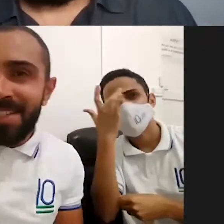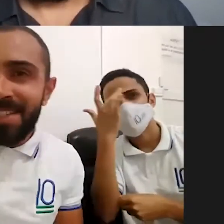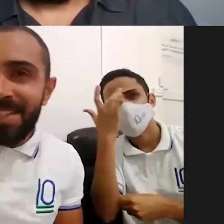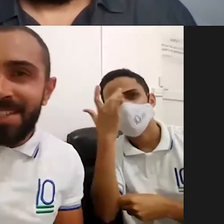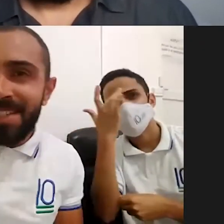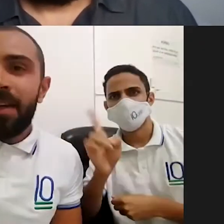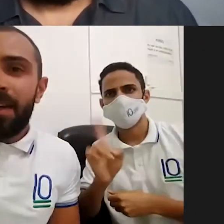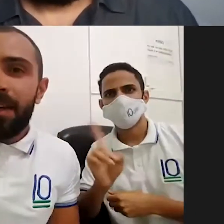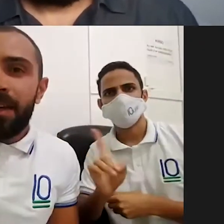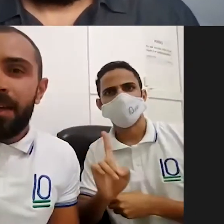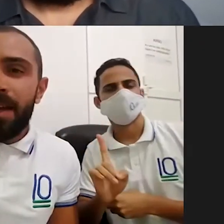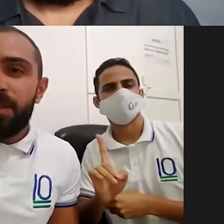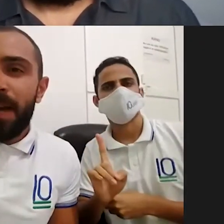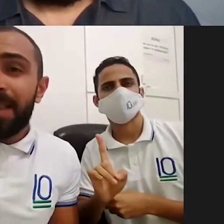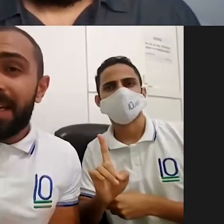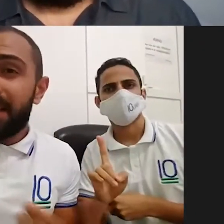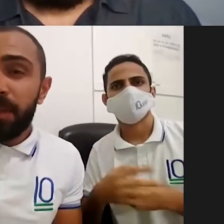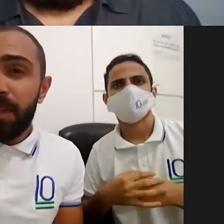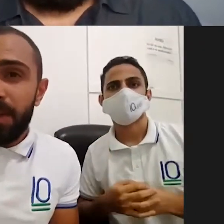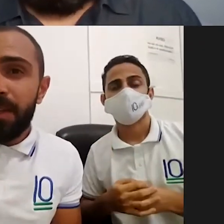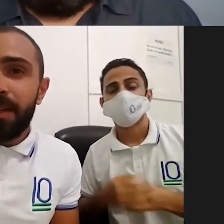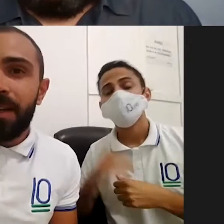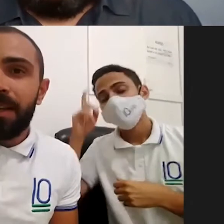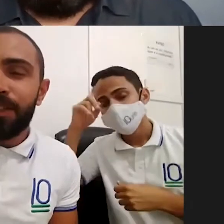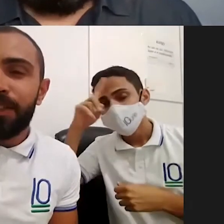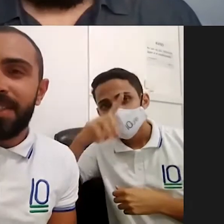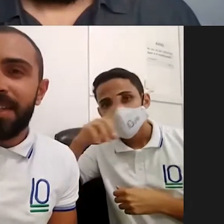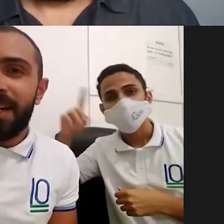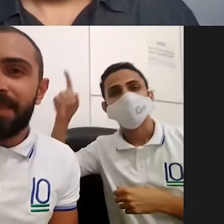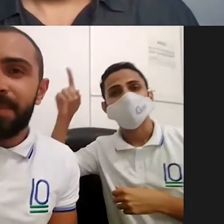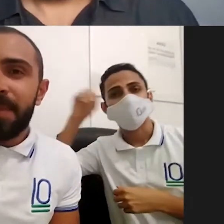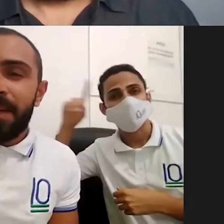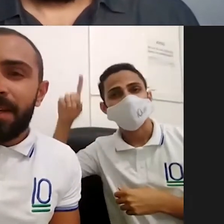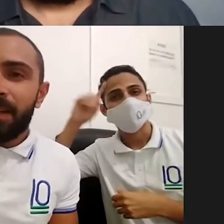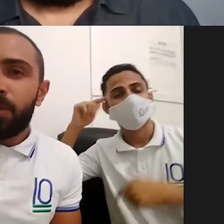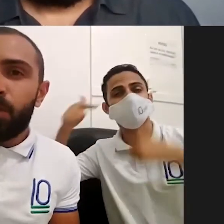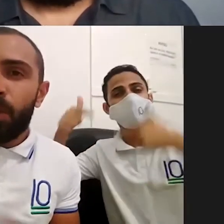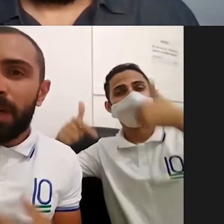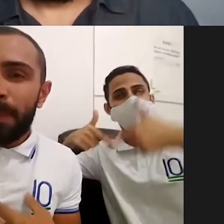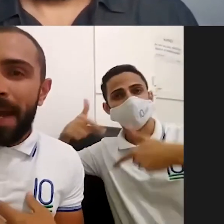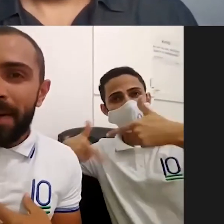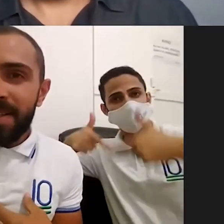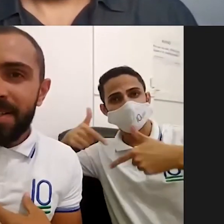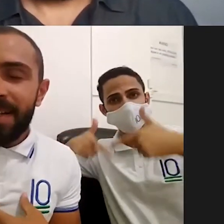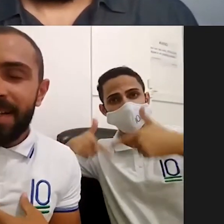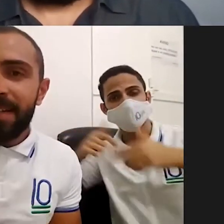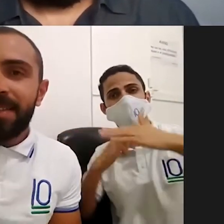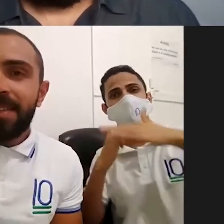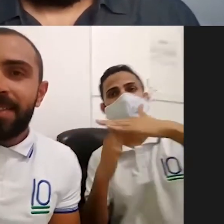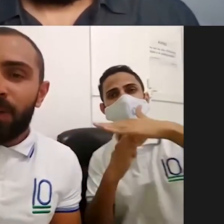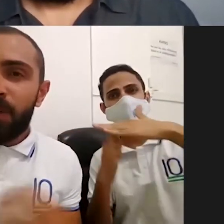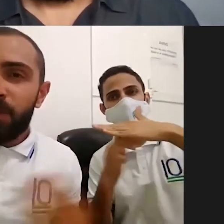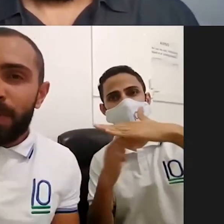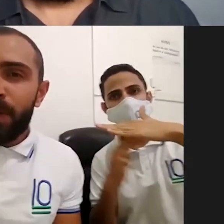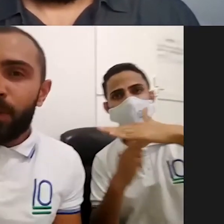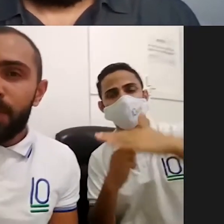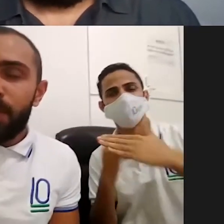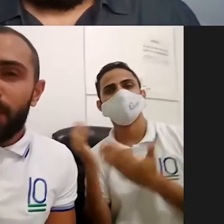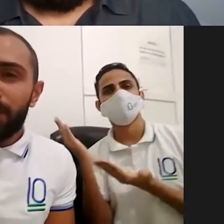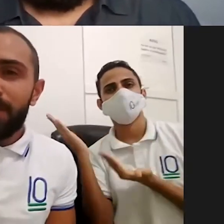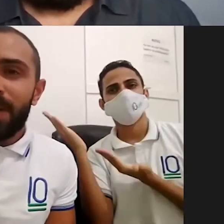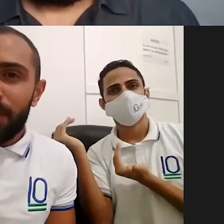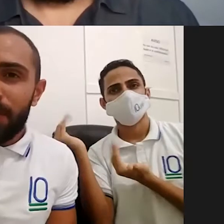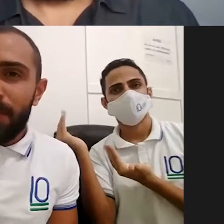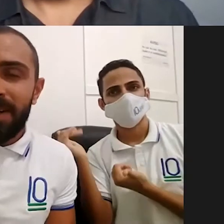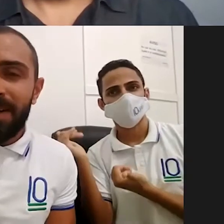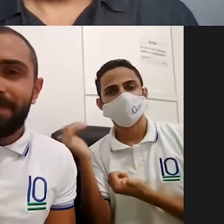capacitação nenhuma. E é isso a realidade de muita gente aqui na nossa cidade. Então, estou aqui para representar tanto a causa do empreendedorismo